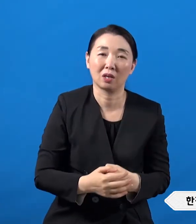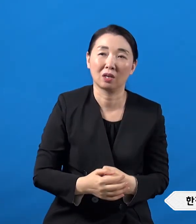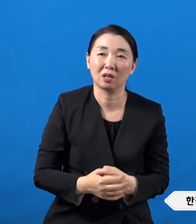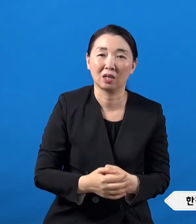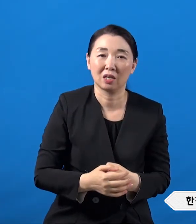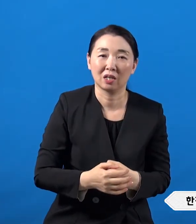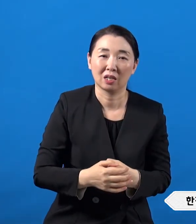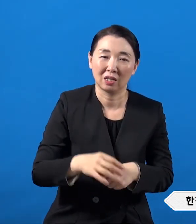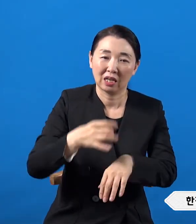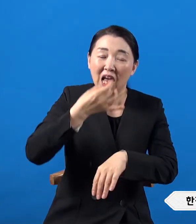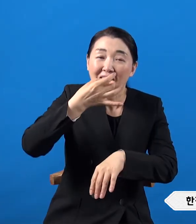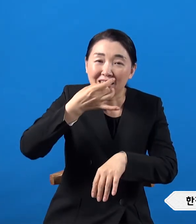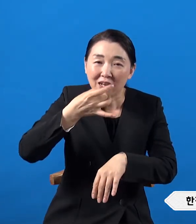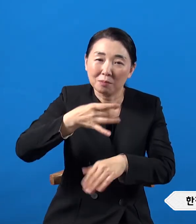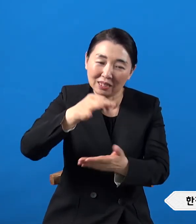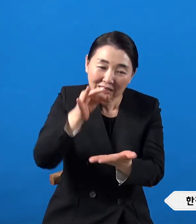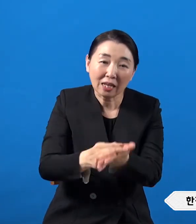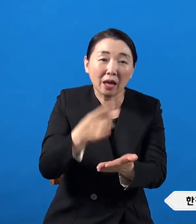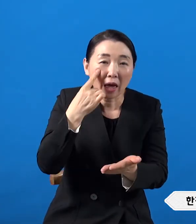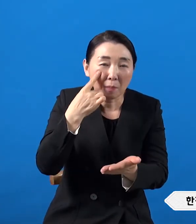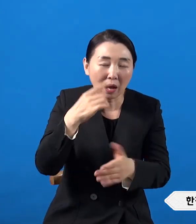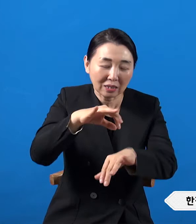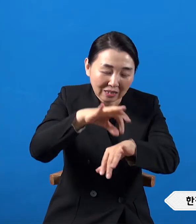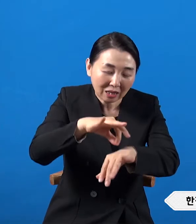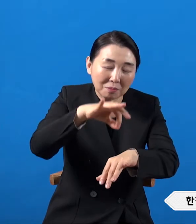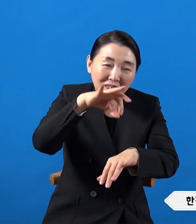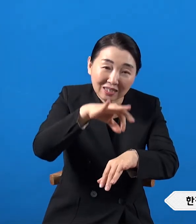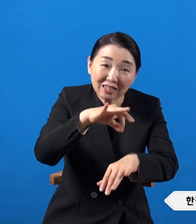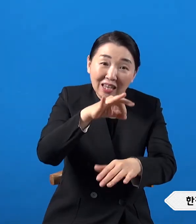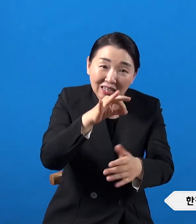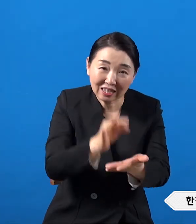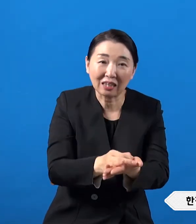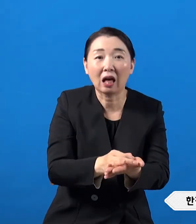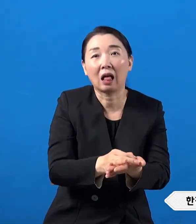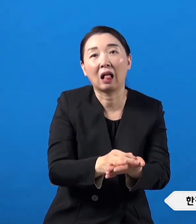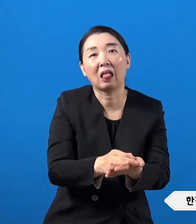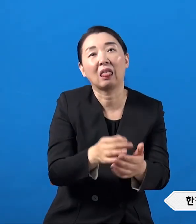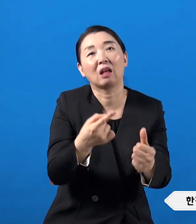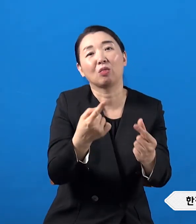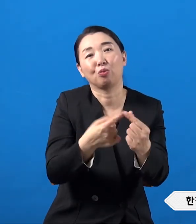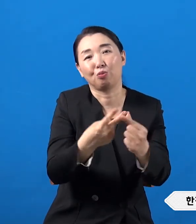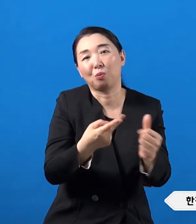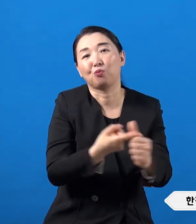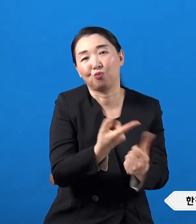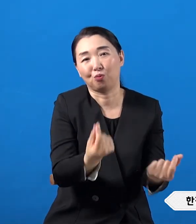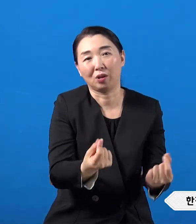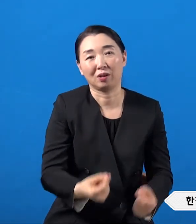쌀값이 싸다 해봐, 쌀값이 사다 2번 죽여버립니다.